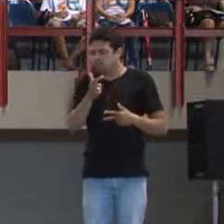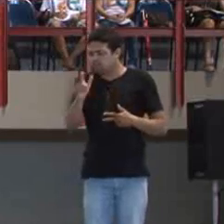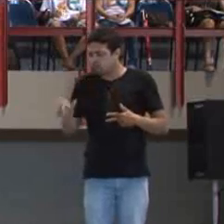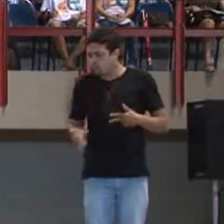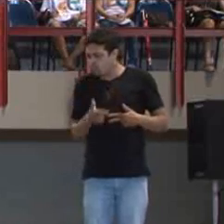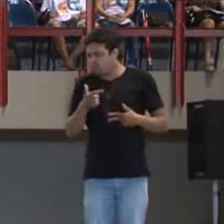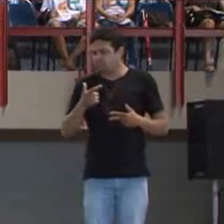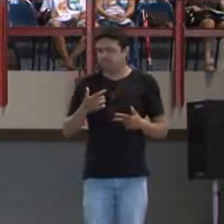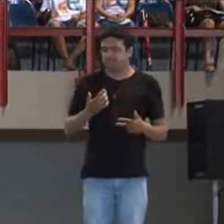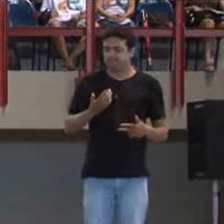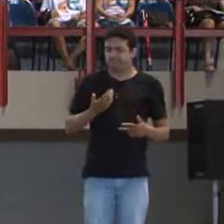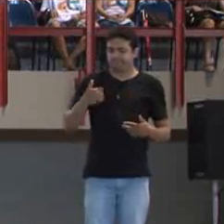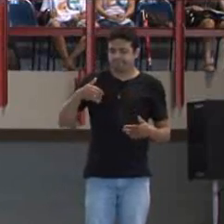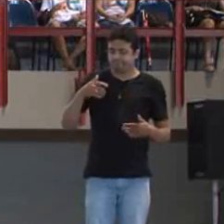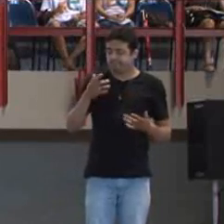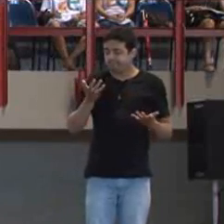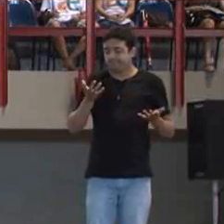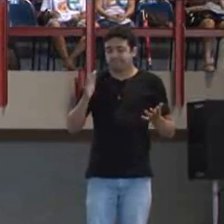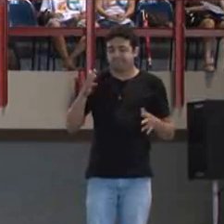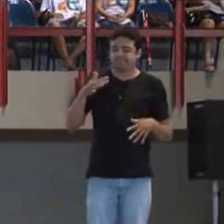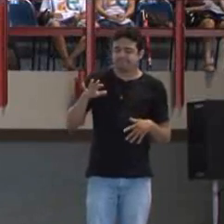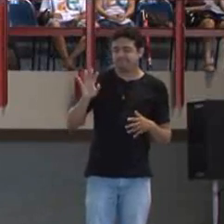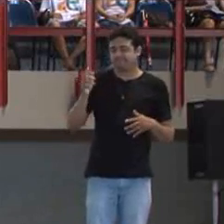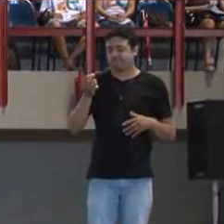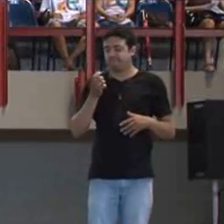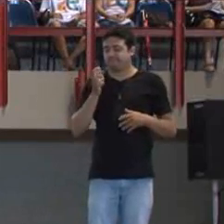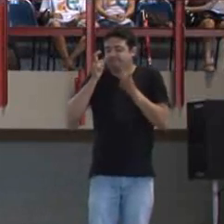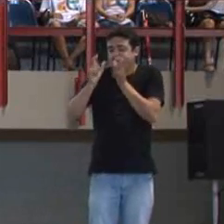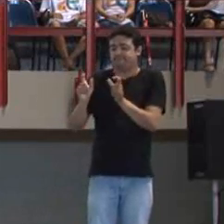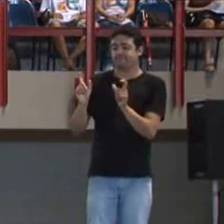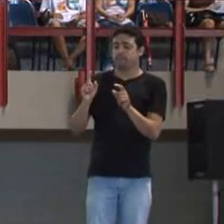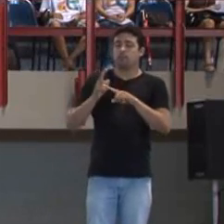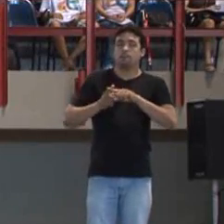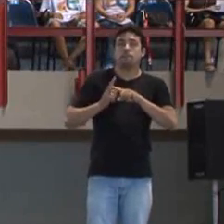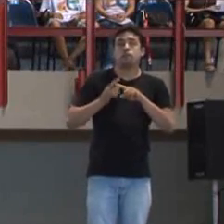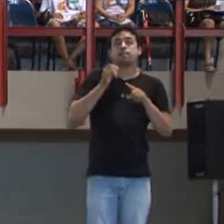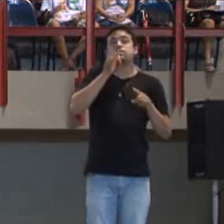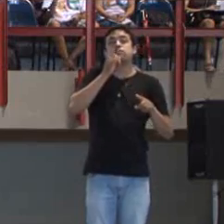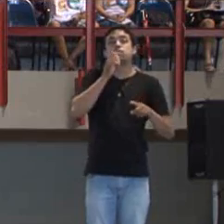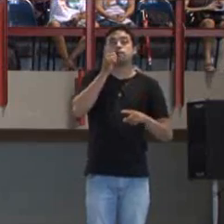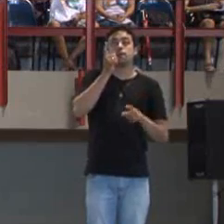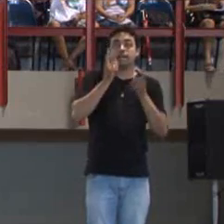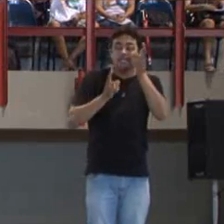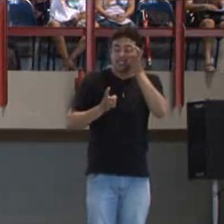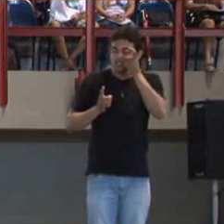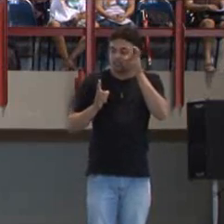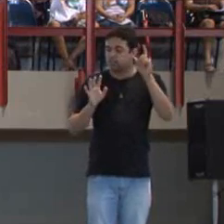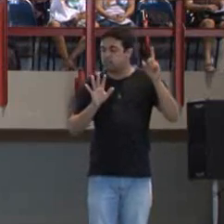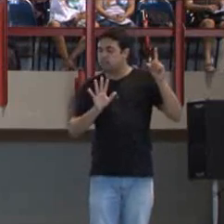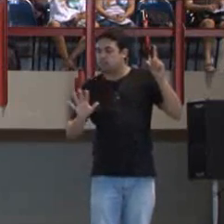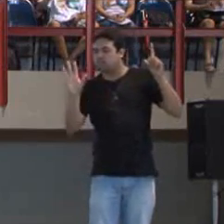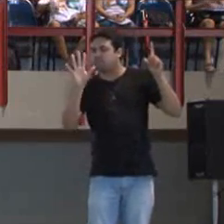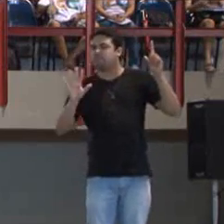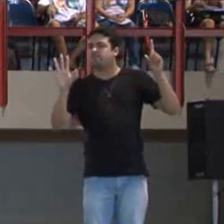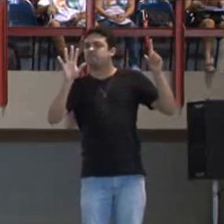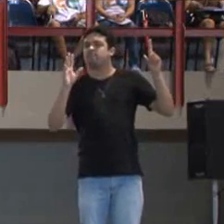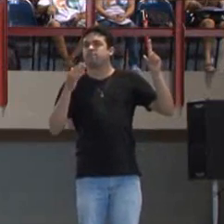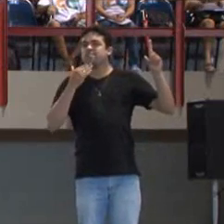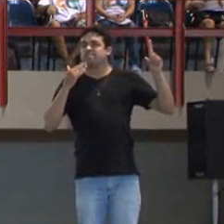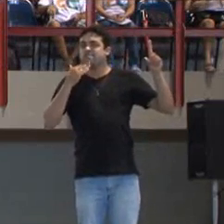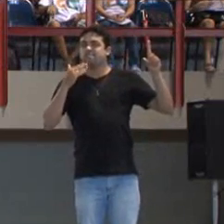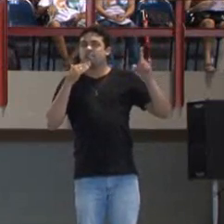Né? Pouquinho. Tá? A Espanha, ela meio deu uma negligenciada na história brasileira. E